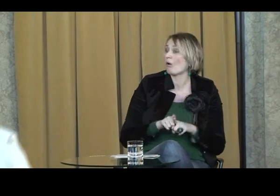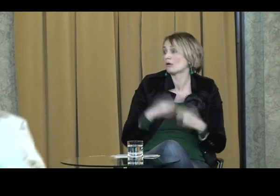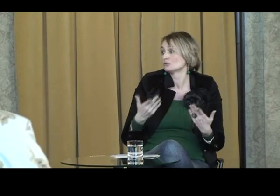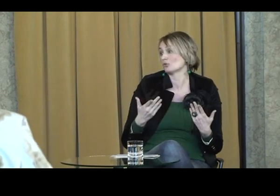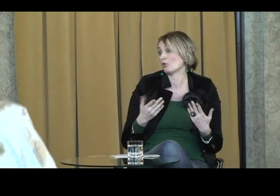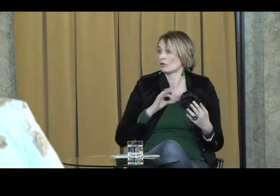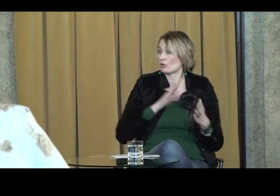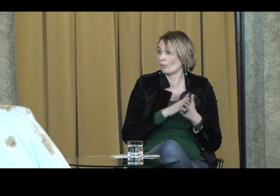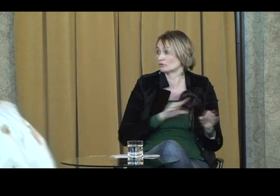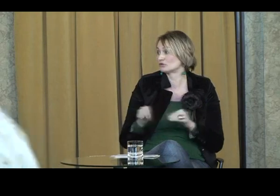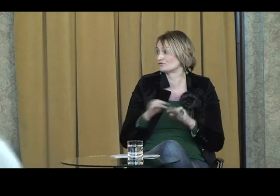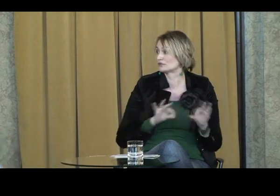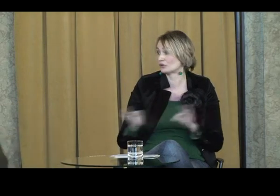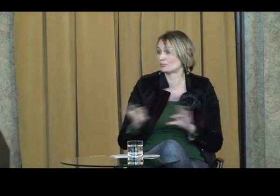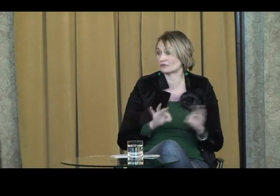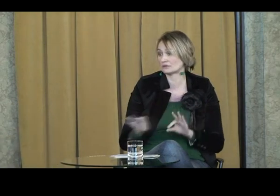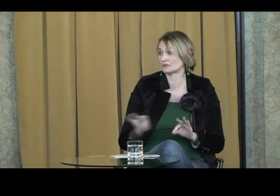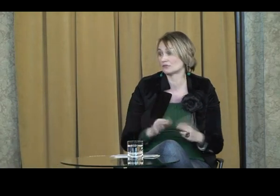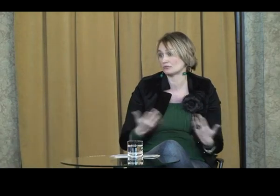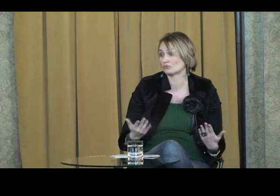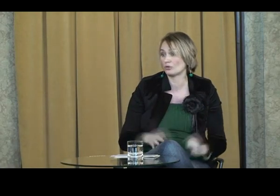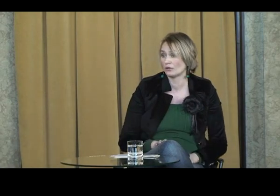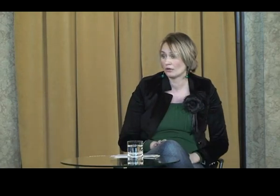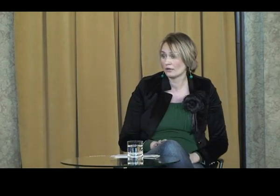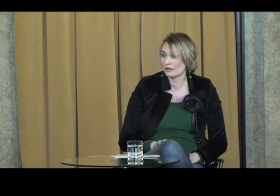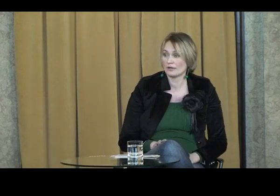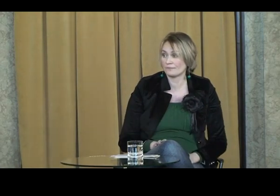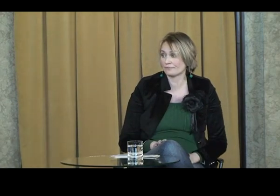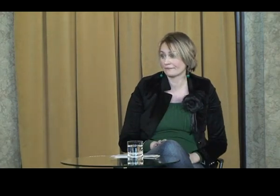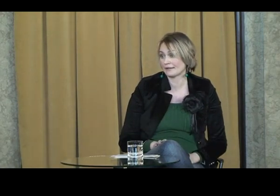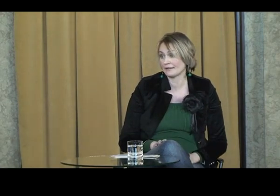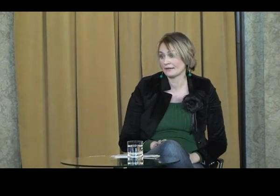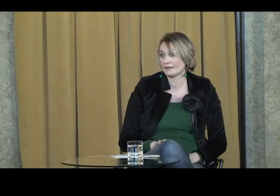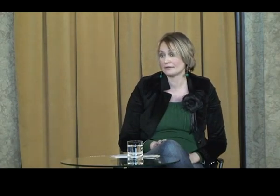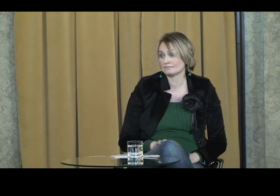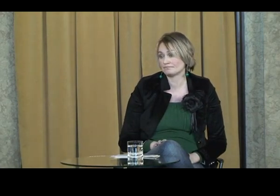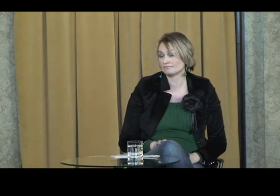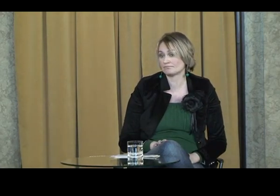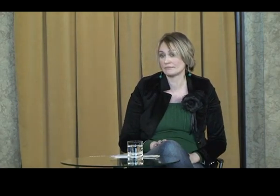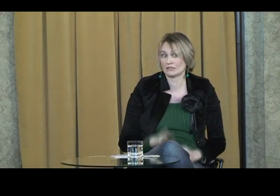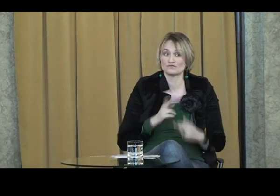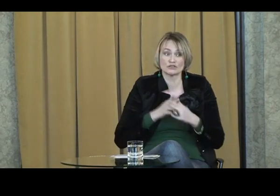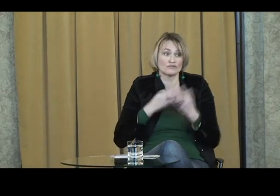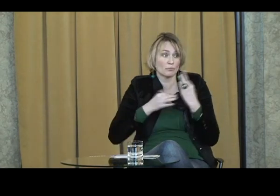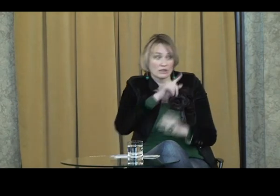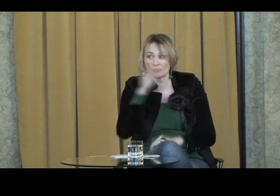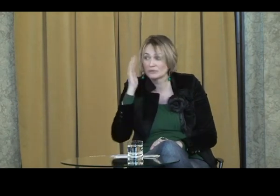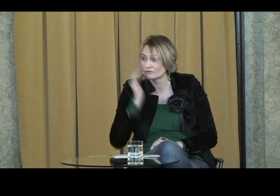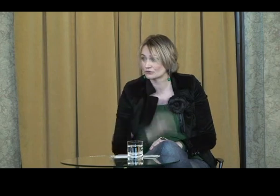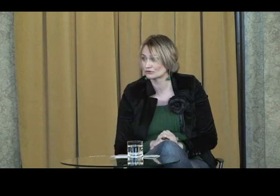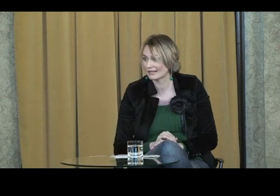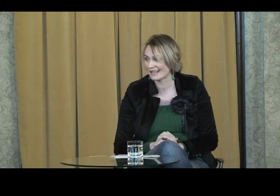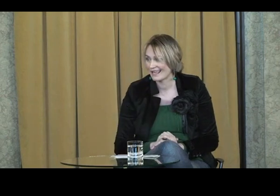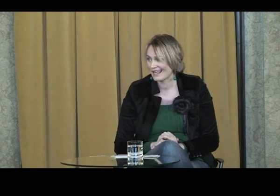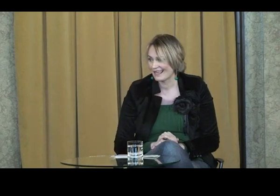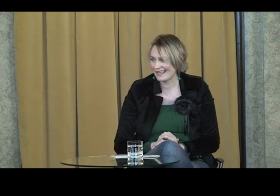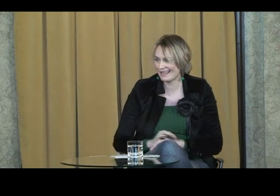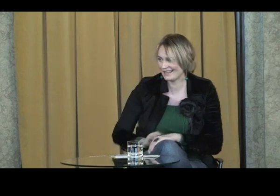auch immer. Es gibt Dialekte, die gebracht werden von Dolmetscherinnen. Das sind Zwischeninformationen. Haben Sie das